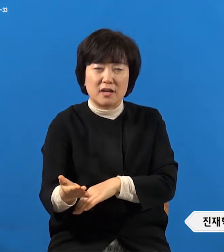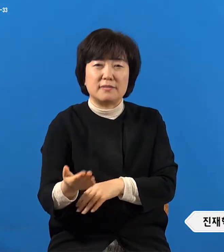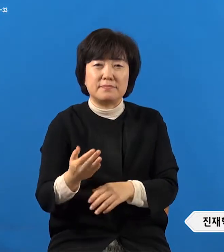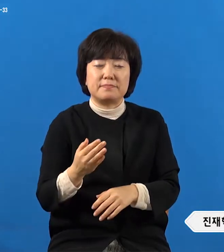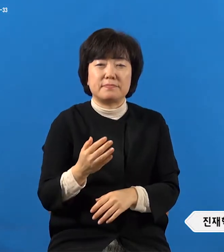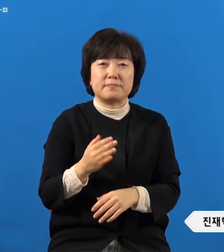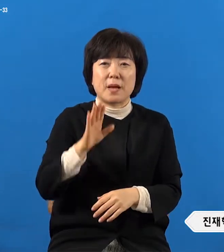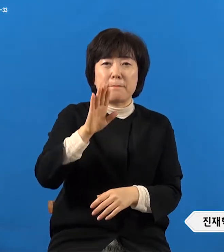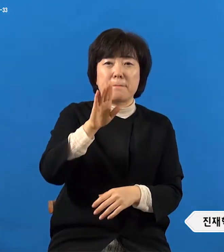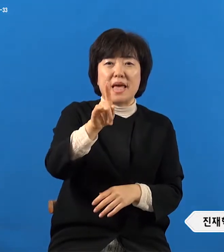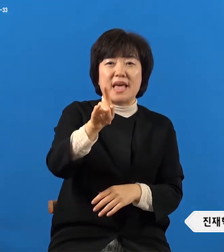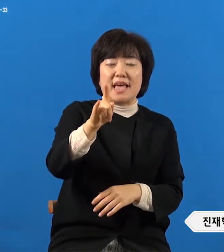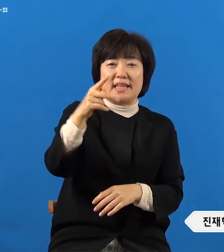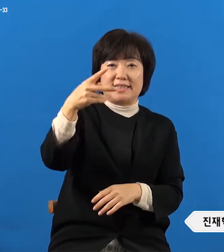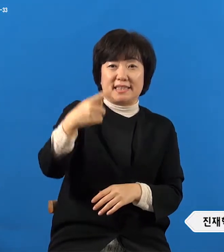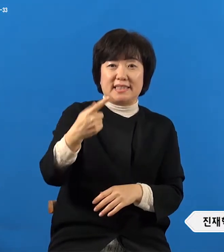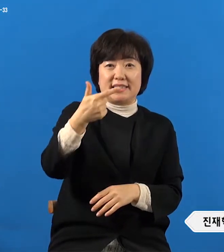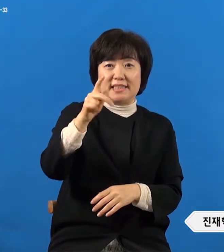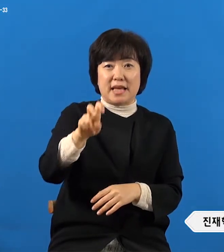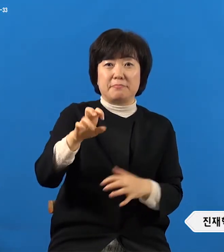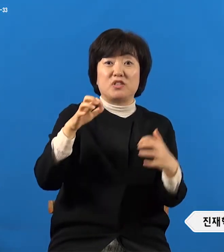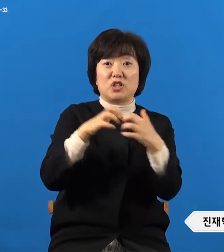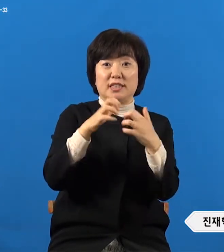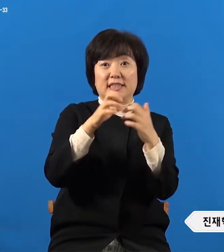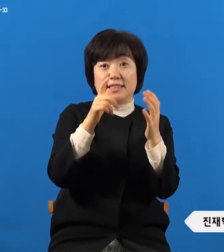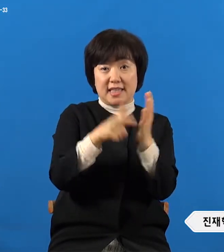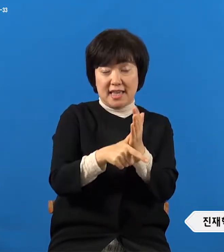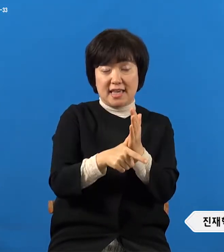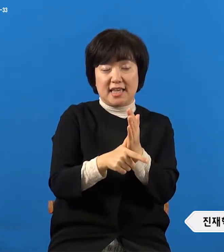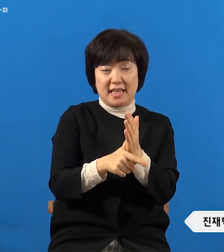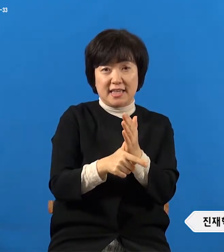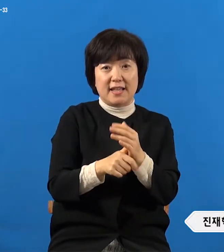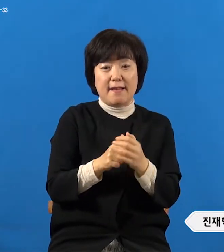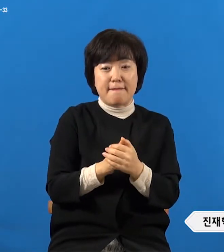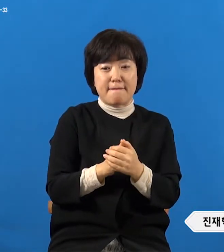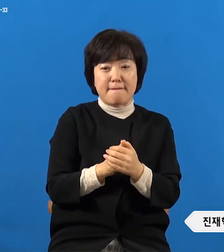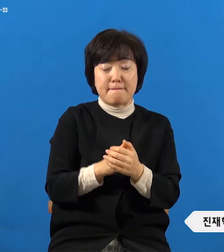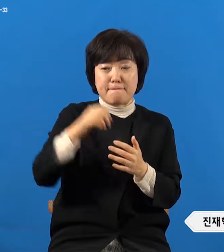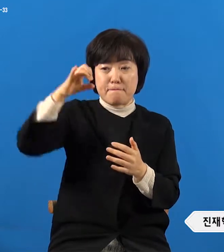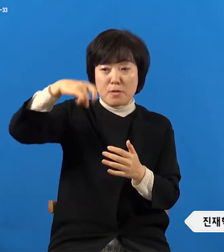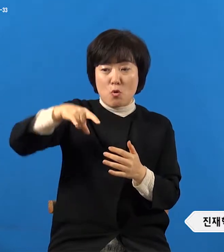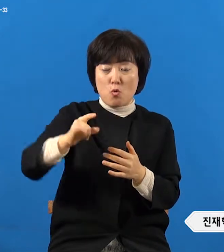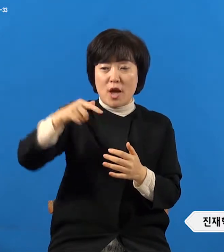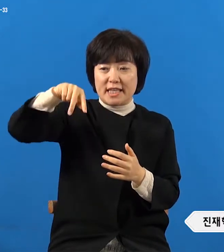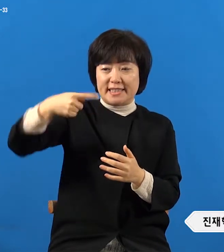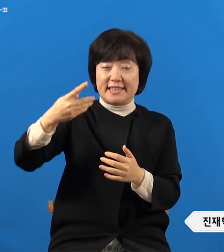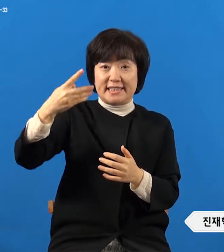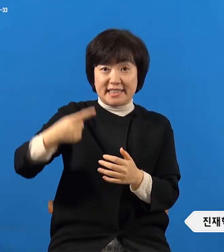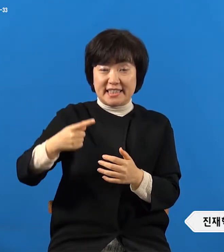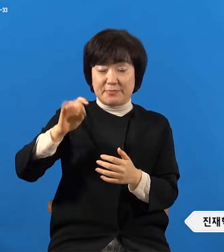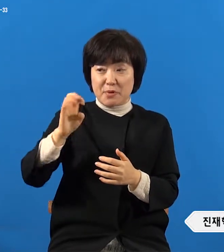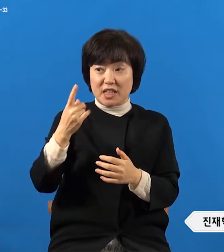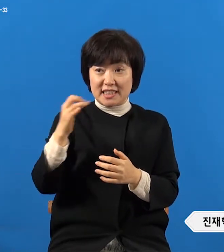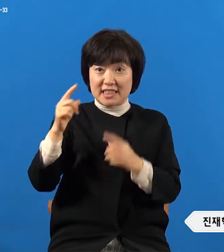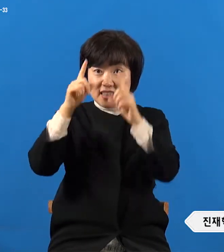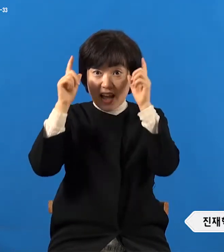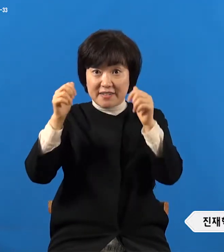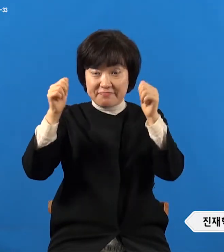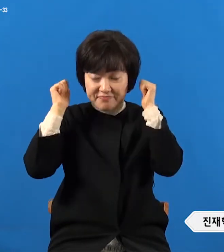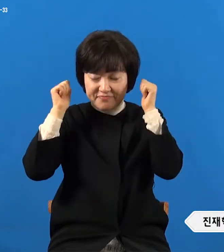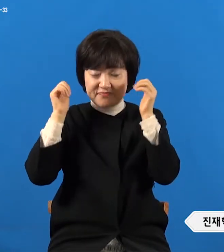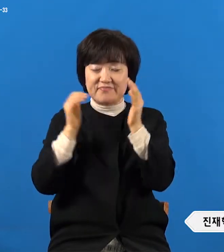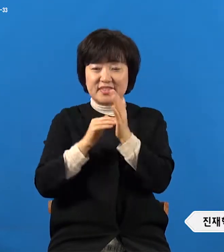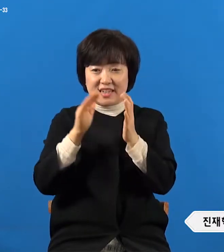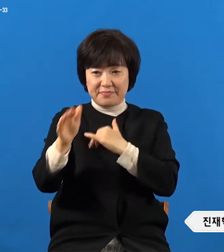베트남 전쟁에서 그런 일이 있었습니다. 웨스트포인트를 나온 젊은 소대장이 그의